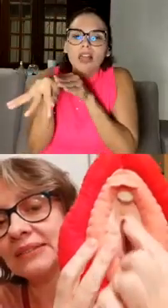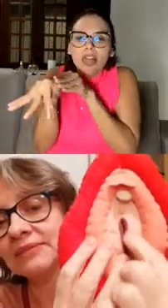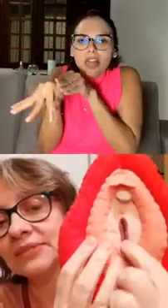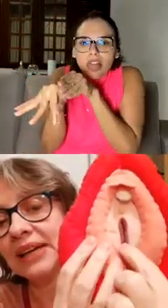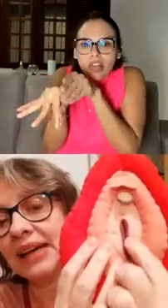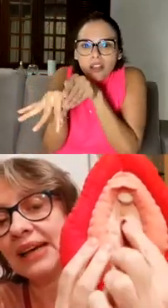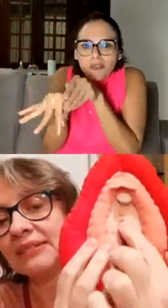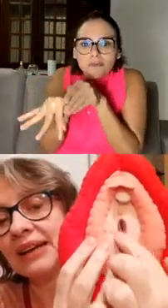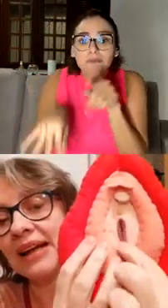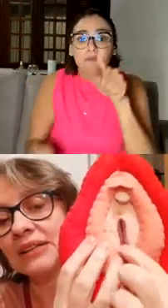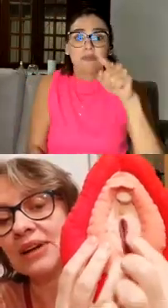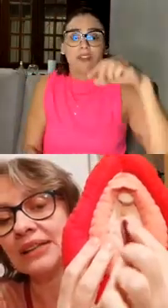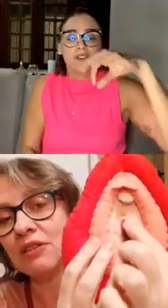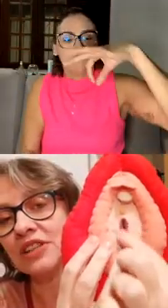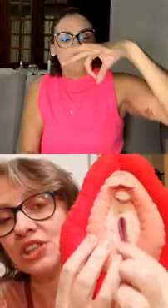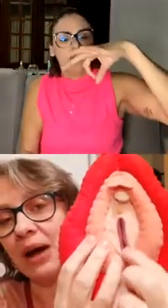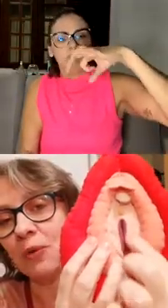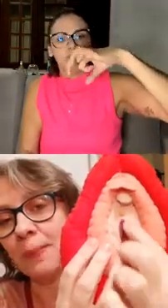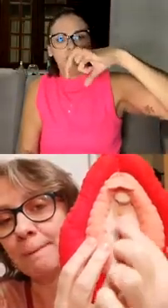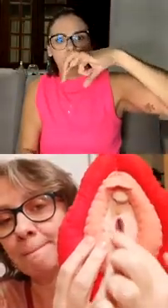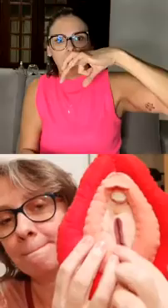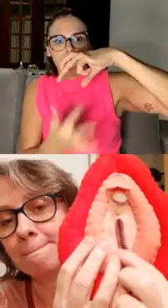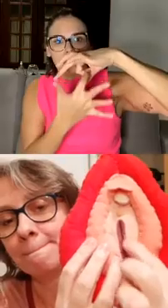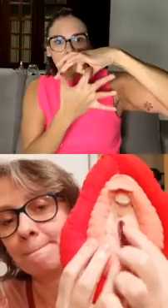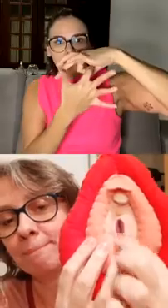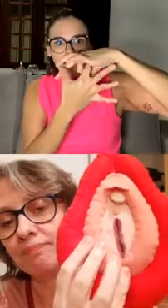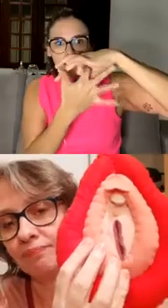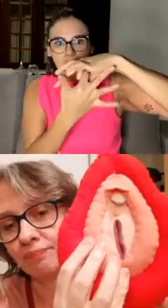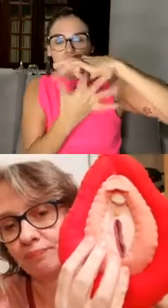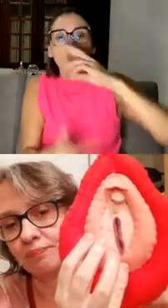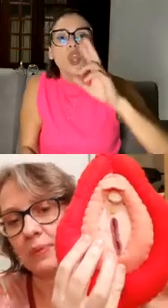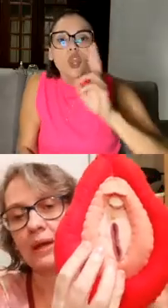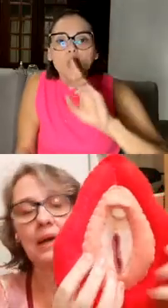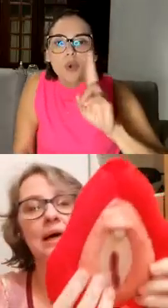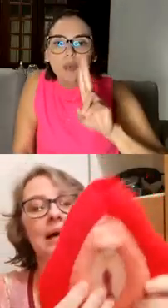Uretra, entrada do canal vaginal.